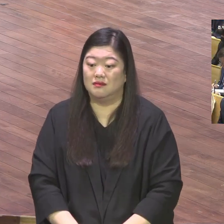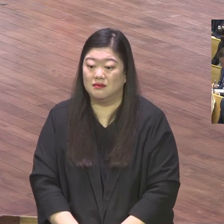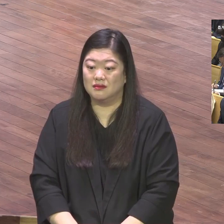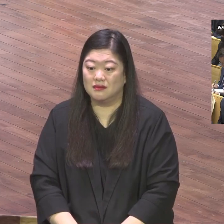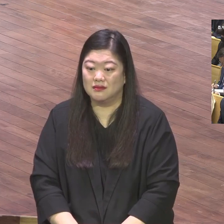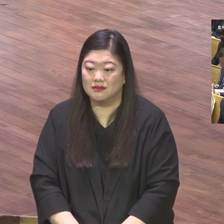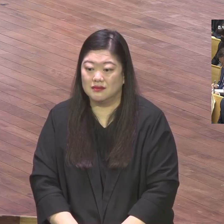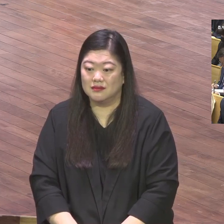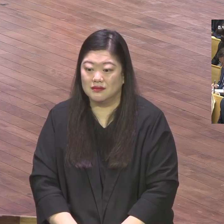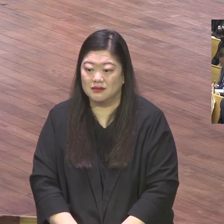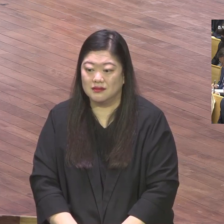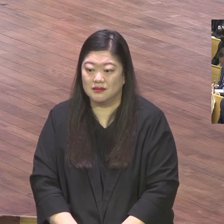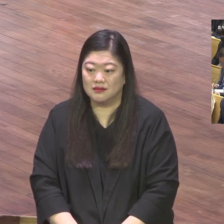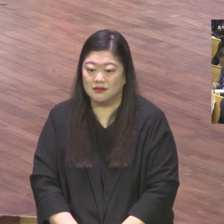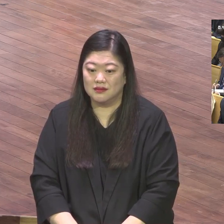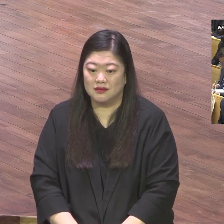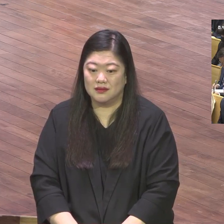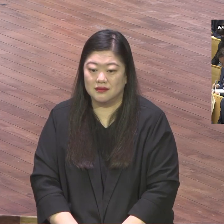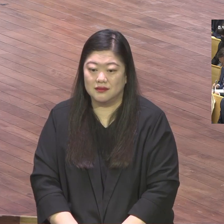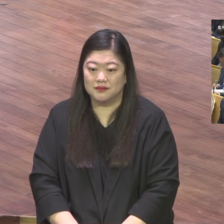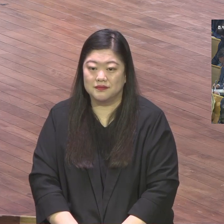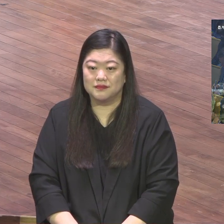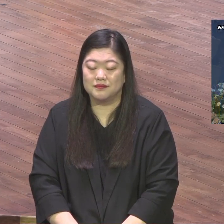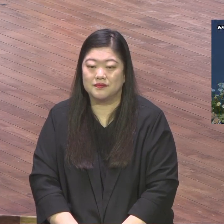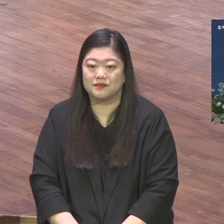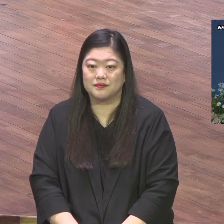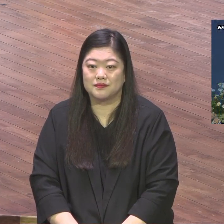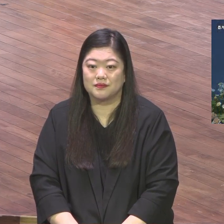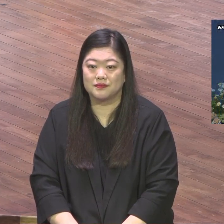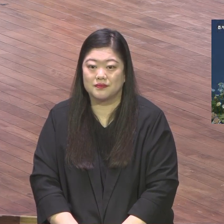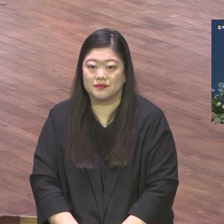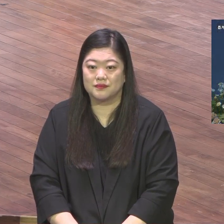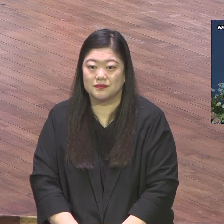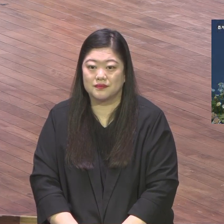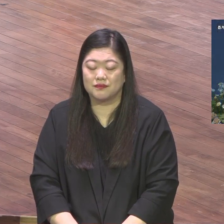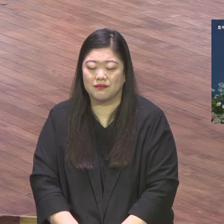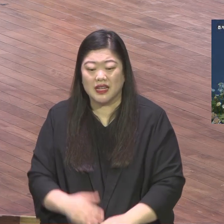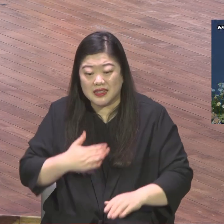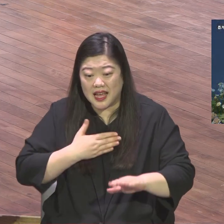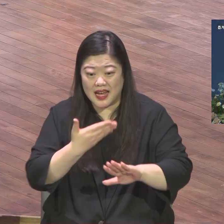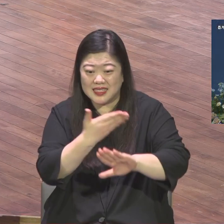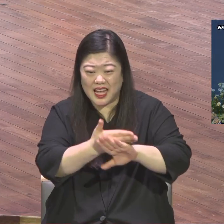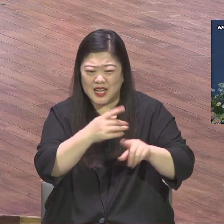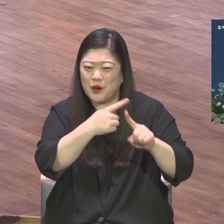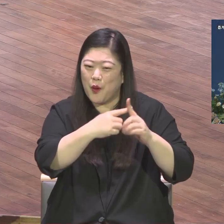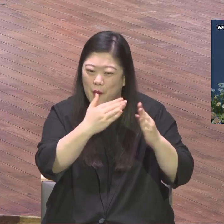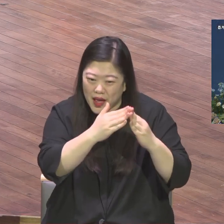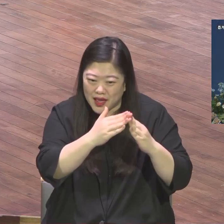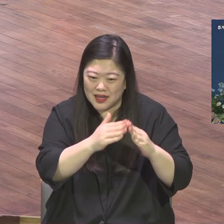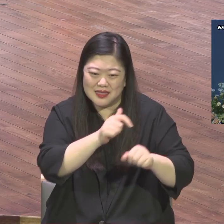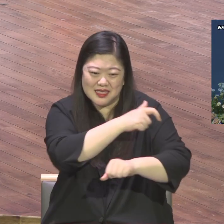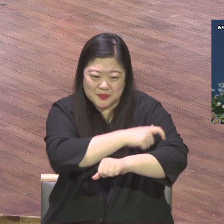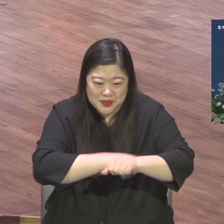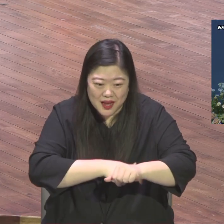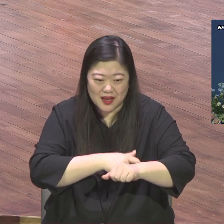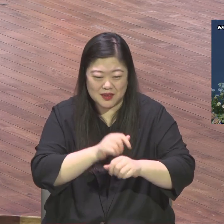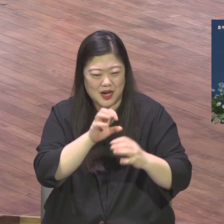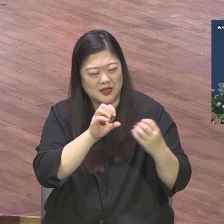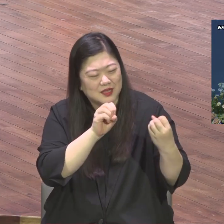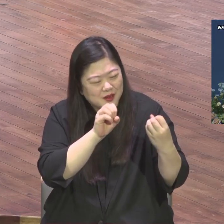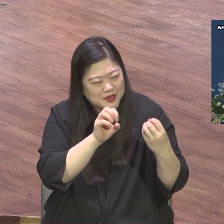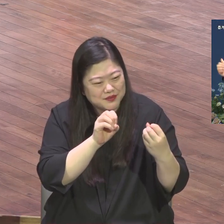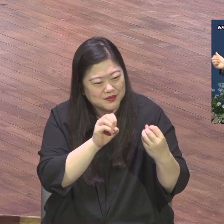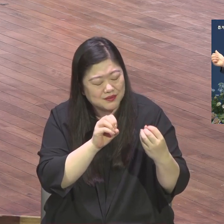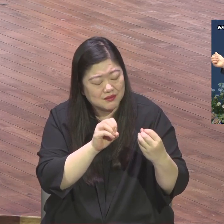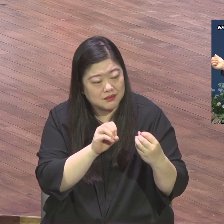예수가 그리스도를 어느 정도 모르느냐? 교회 30년, 40년 나도 예수가 그리스도 몰라요. 어느 정도